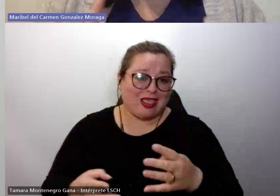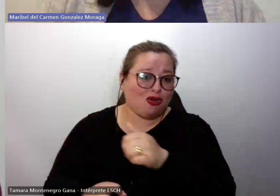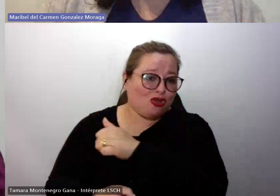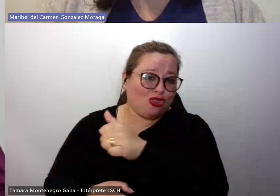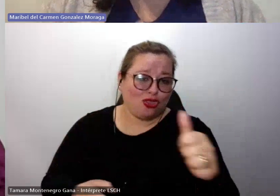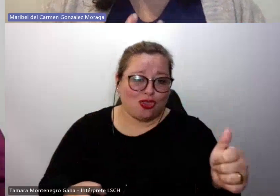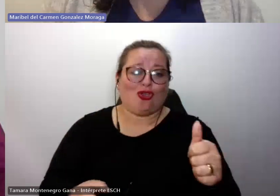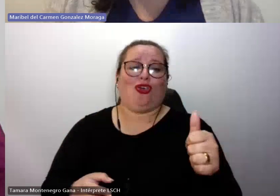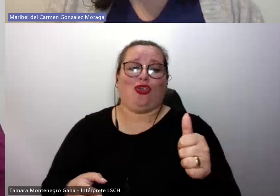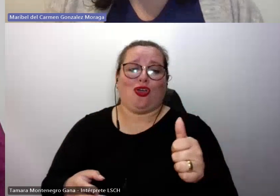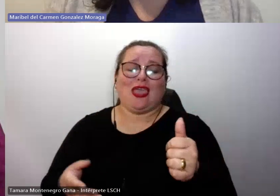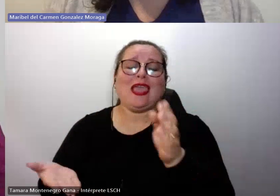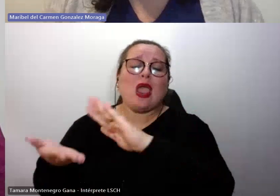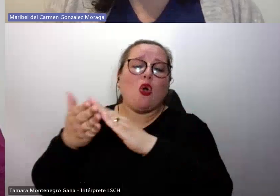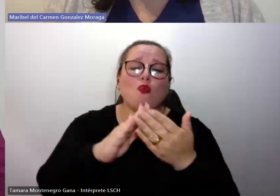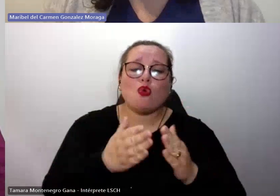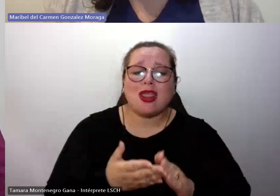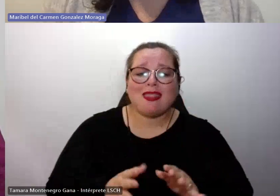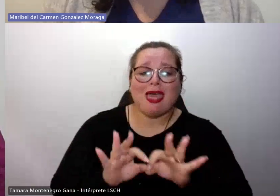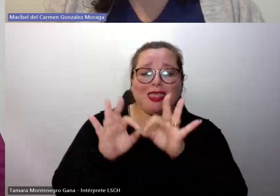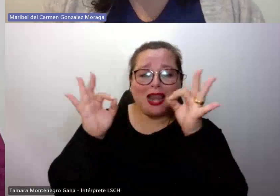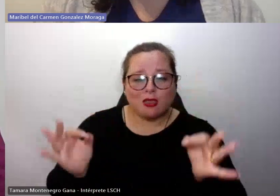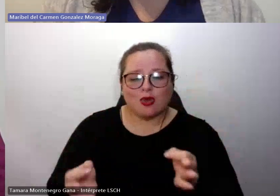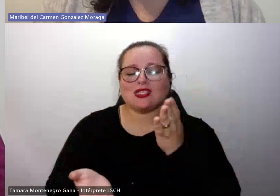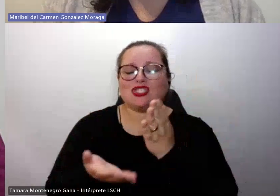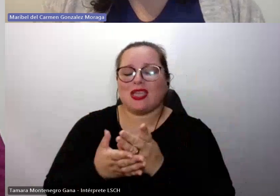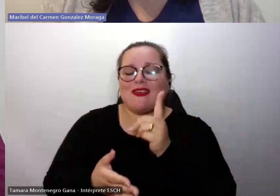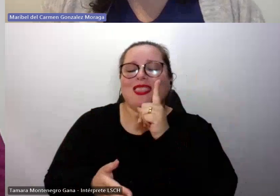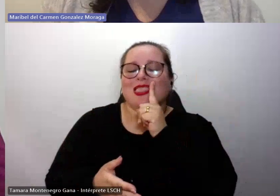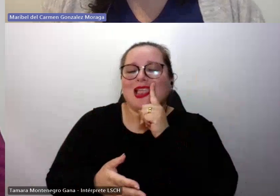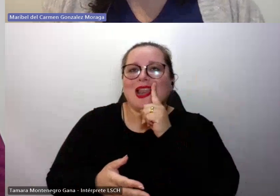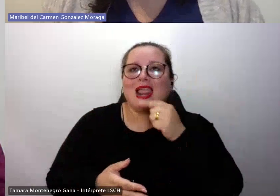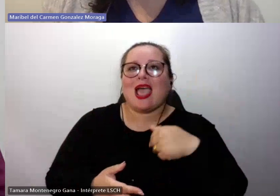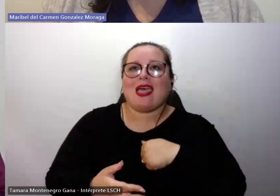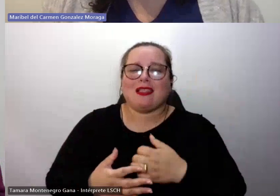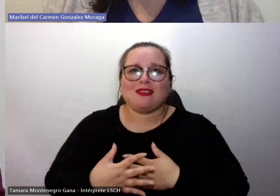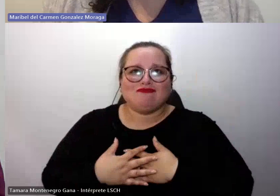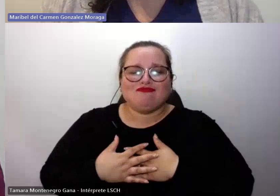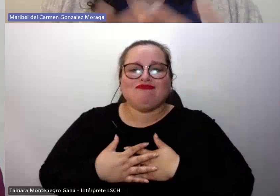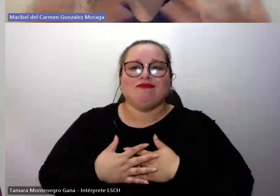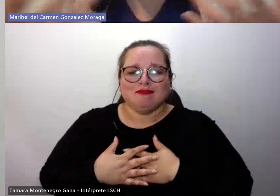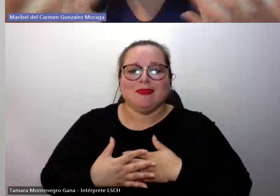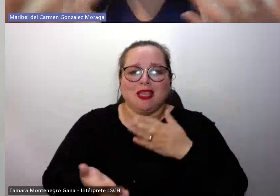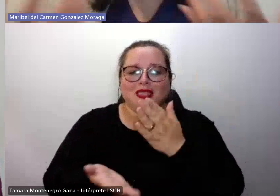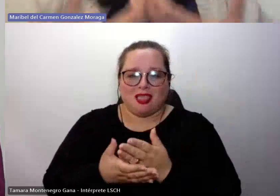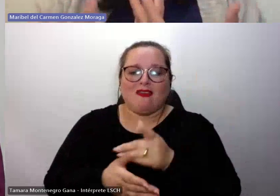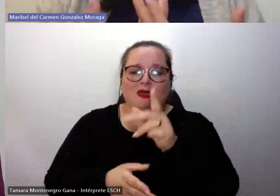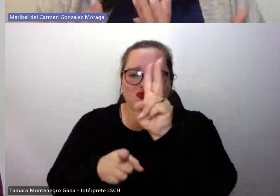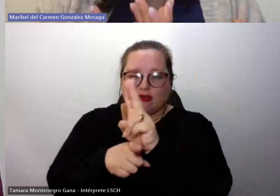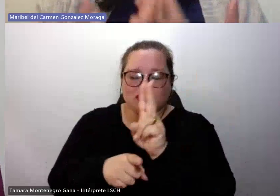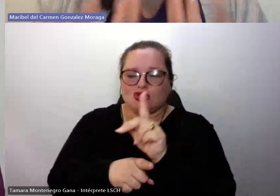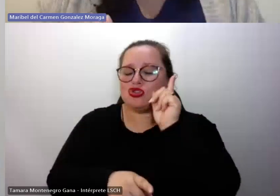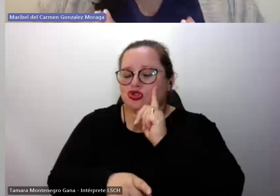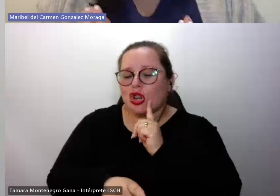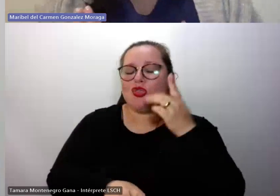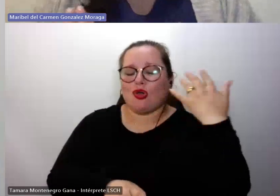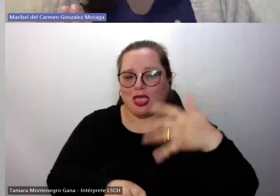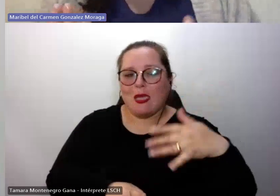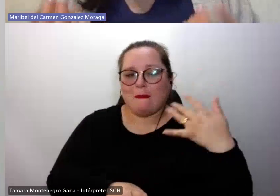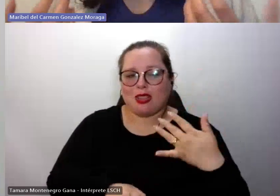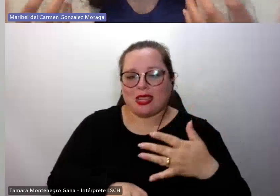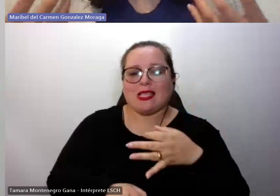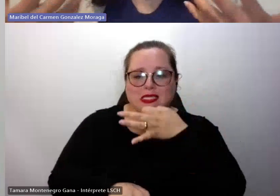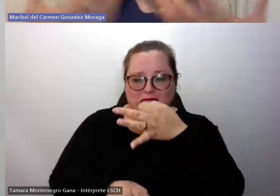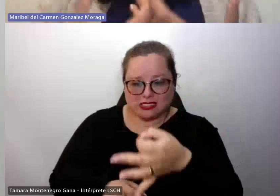comunidad educativa en general se tiene que sensibilizar acerca de la relevancia de los educadores sordos y hacerlos partícipes, o sea, realmente